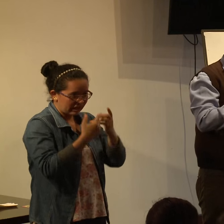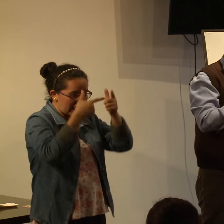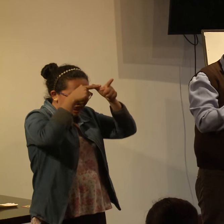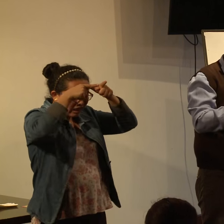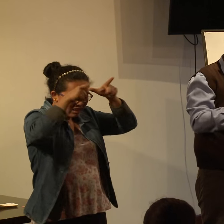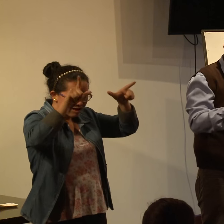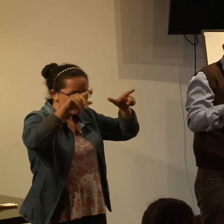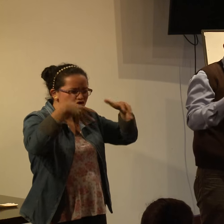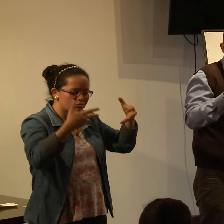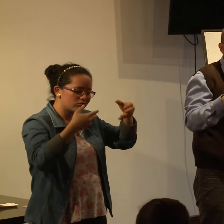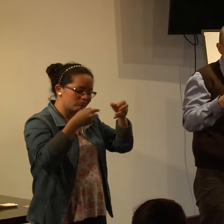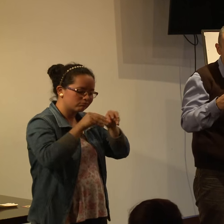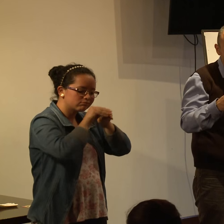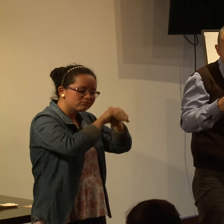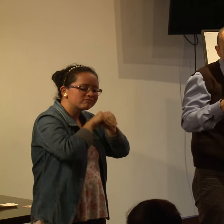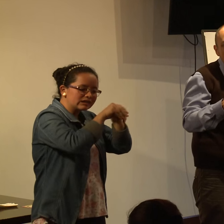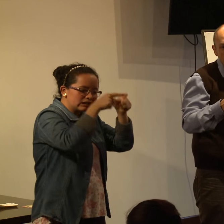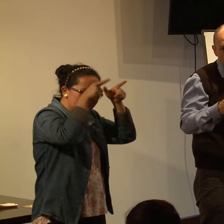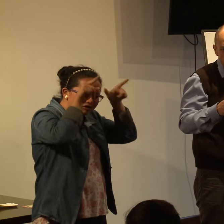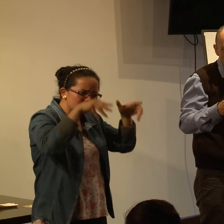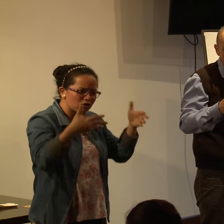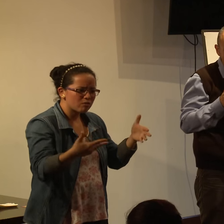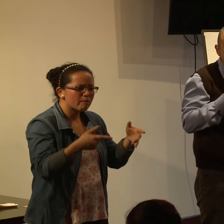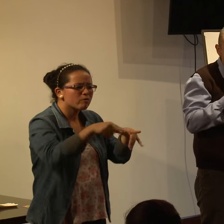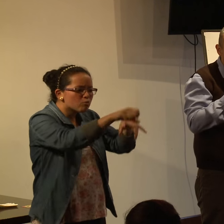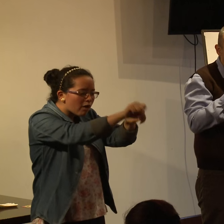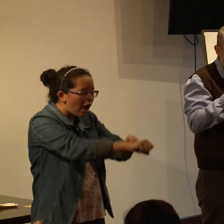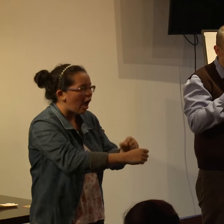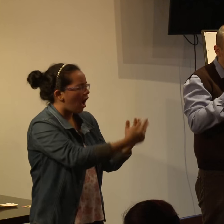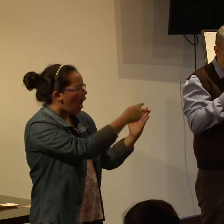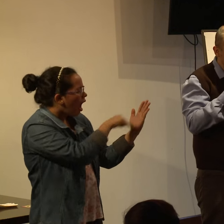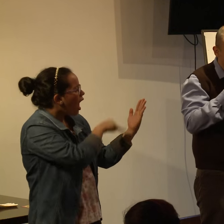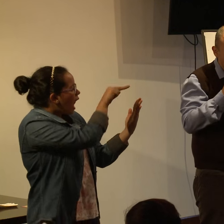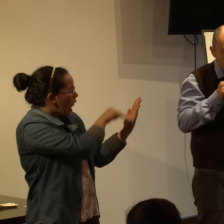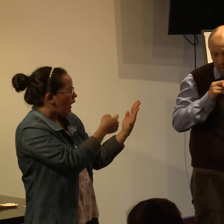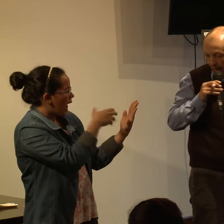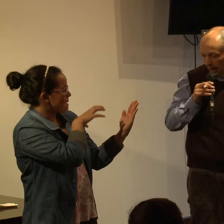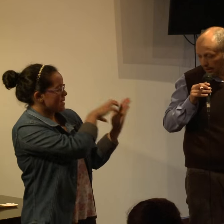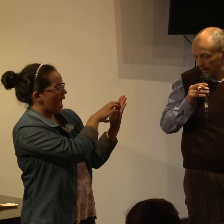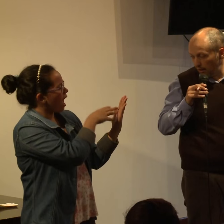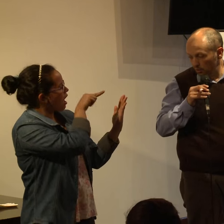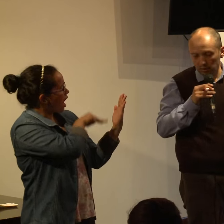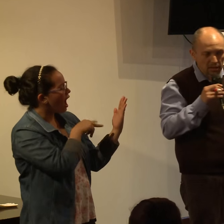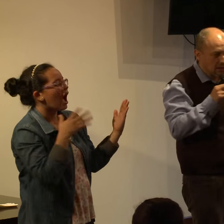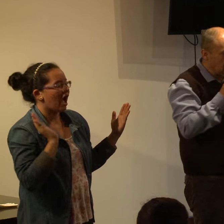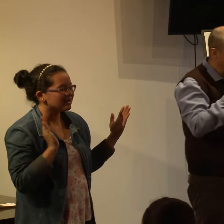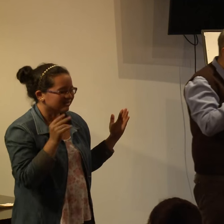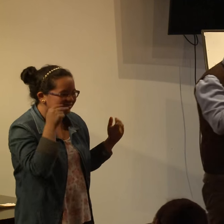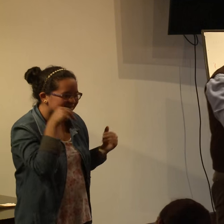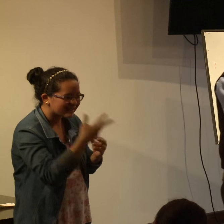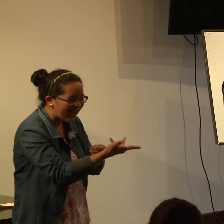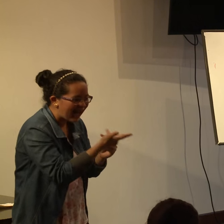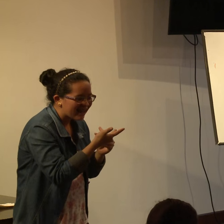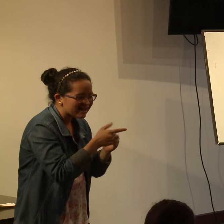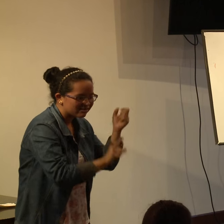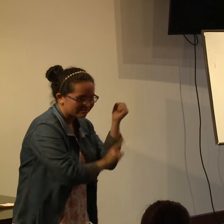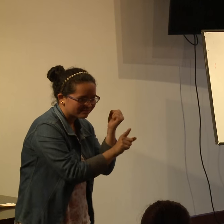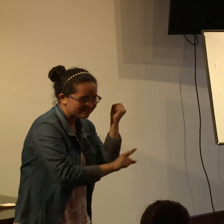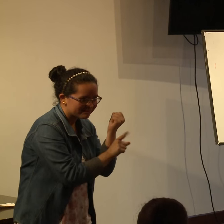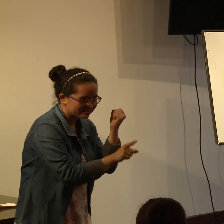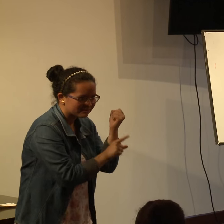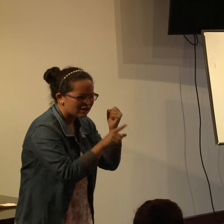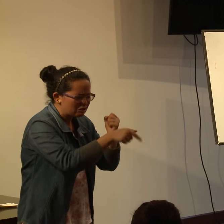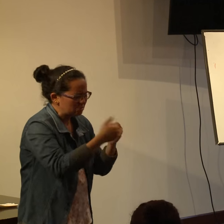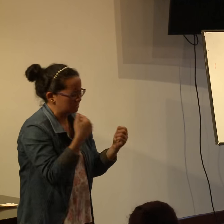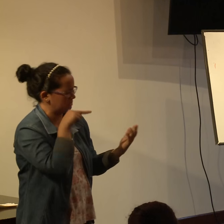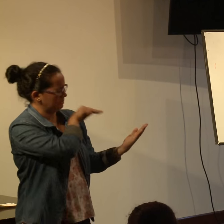uno entonces en un lenguaje para poder leer imágenes. Se dan cuenta que cuando uno se acerca al arte, y a veces cuando se acerca al arte contemporáneo, uno queda como